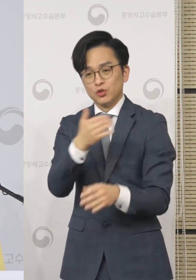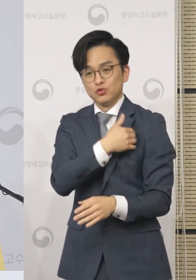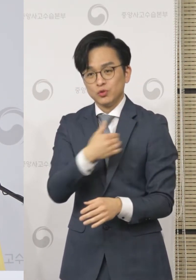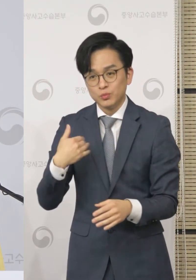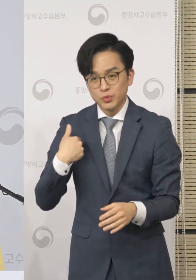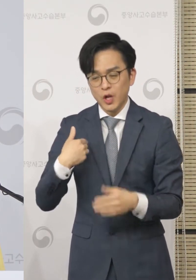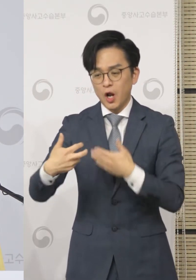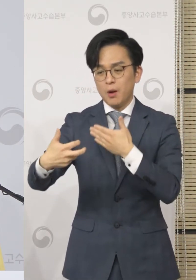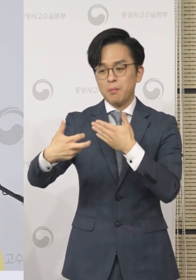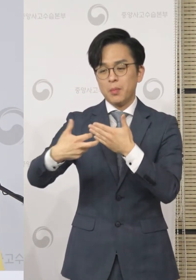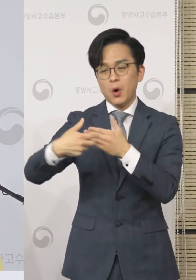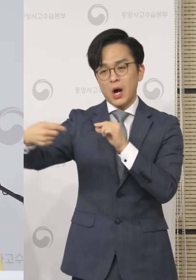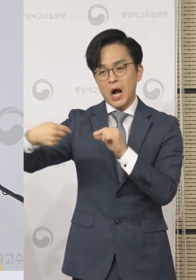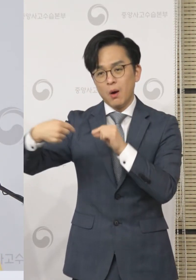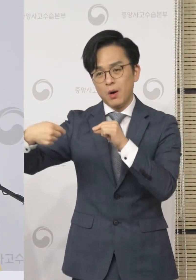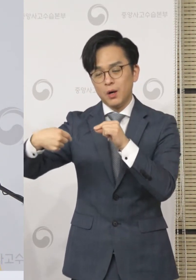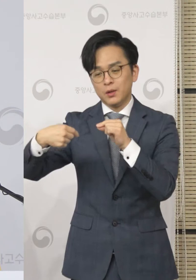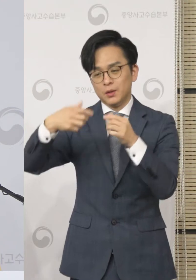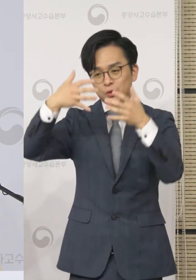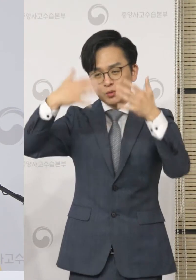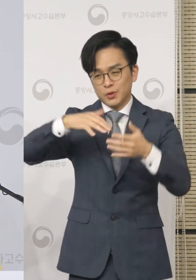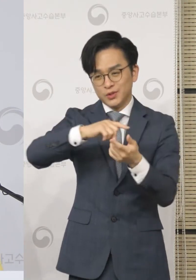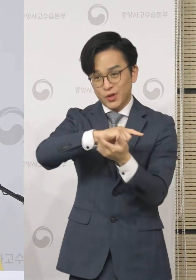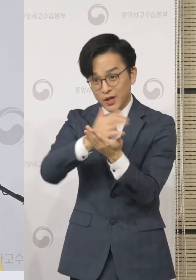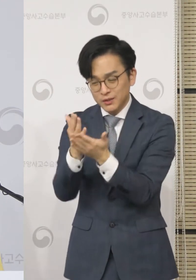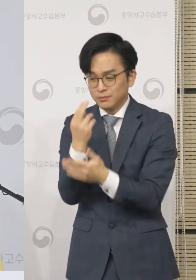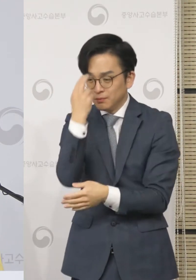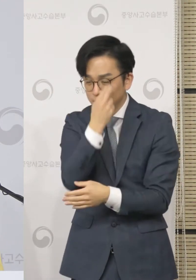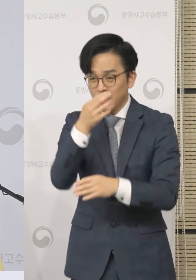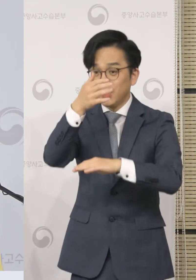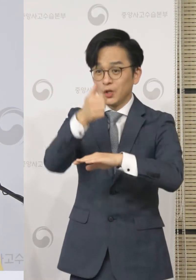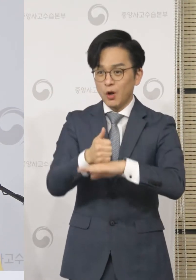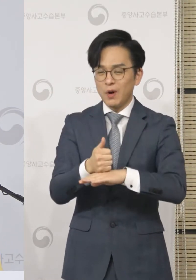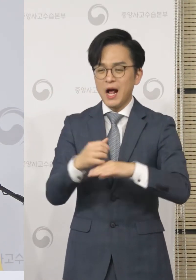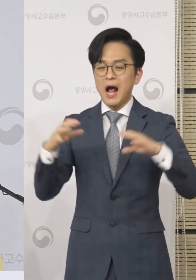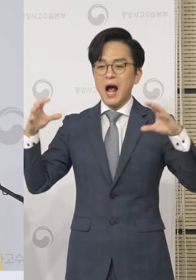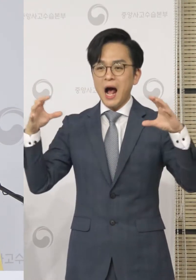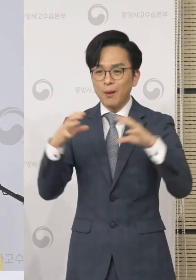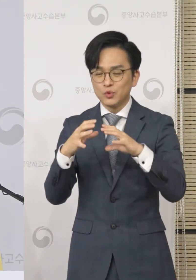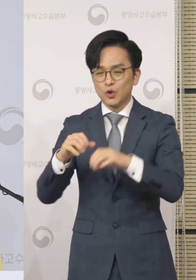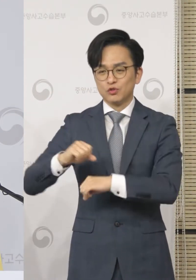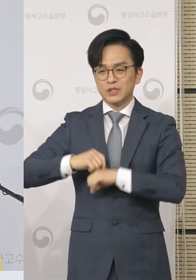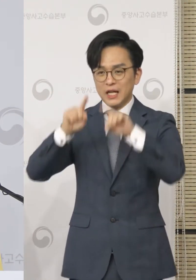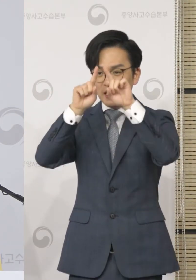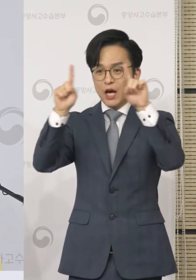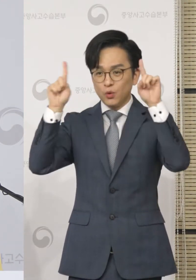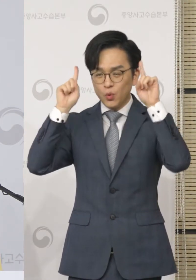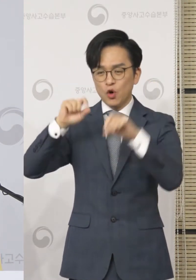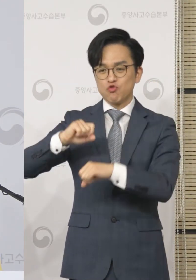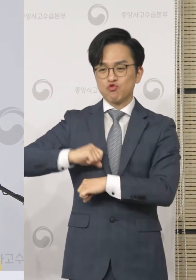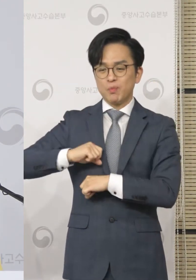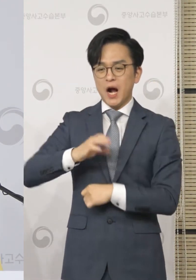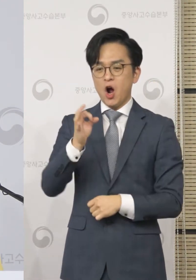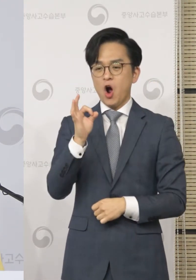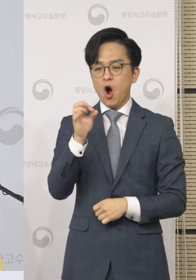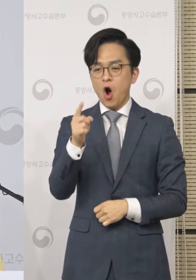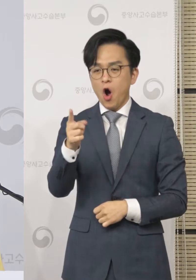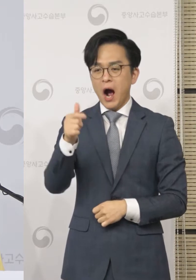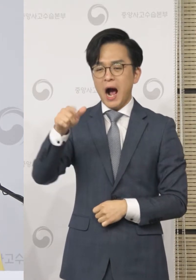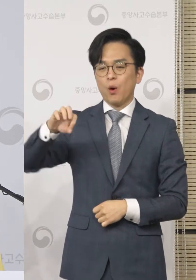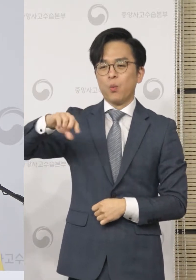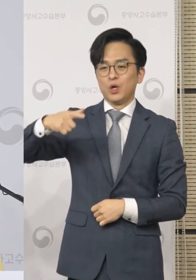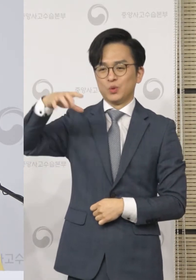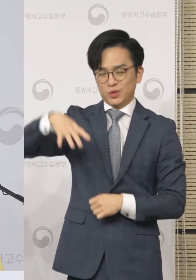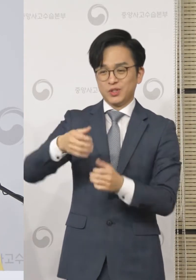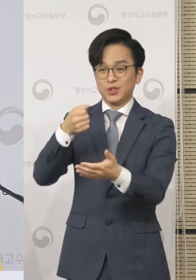의료기관과의 접근성 등을 종합적으로 고려하여 이곳 합동군사대학교 국방어학원을 선정하였습니다.